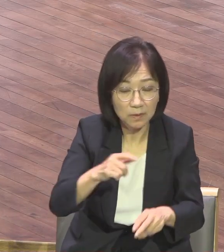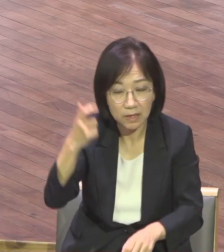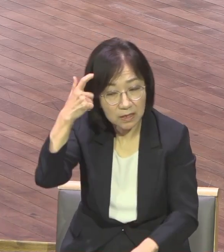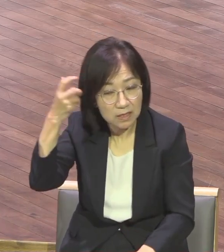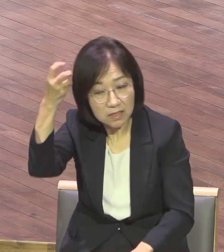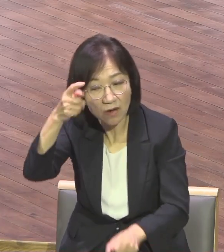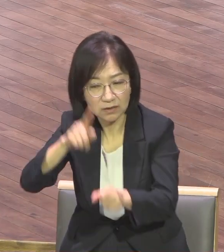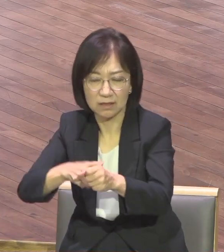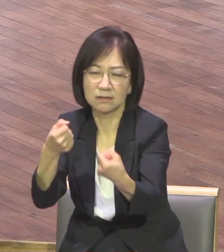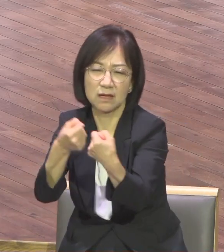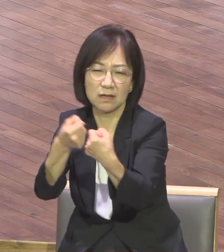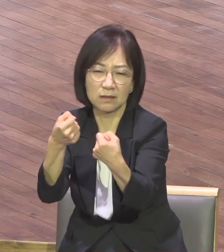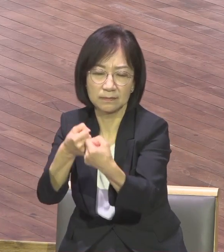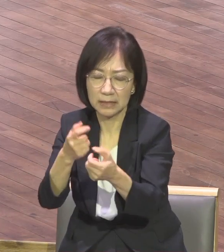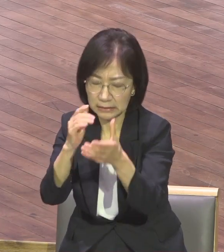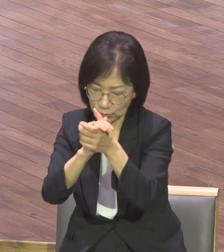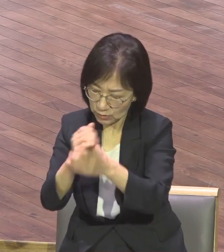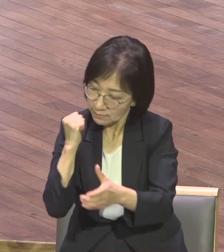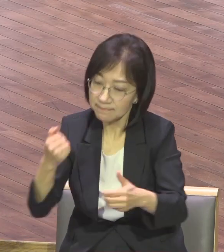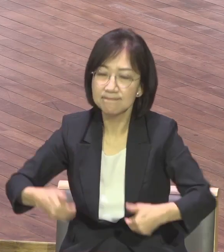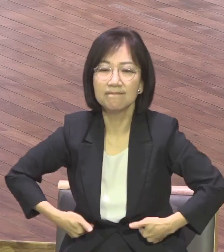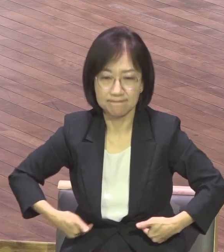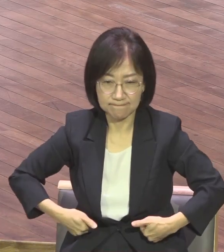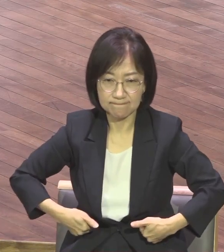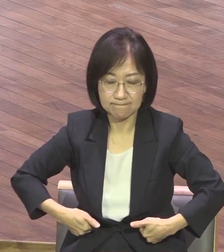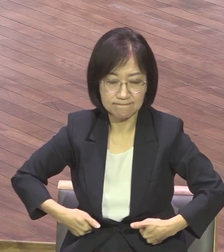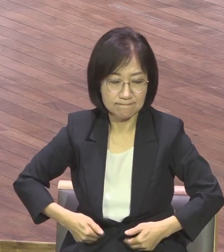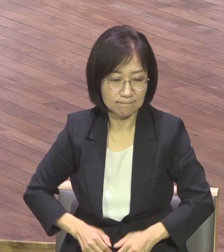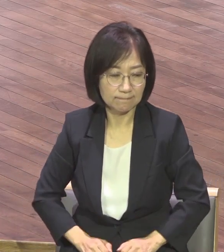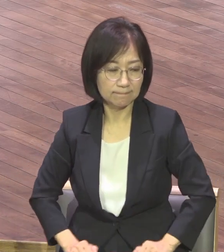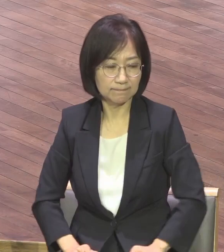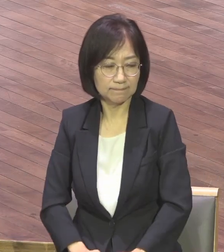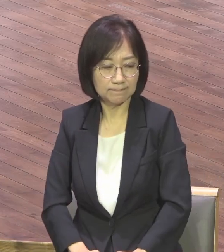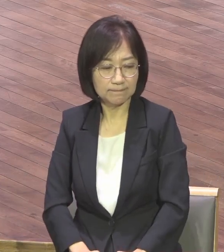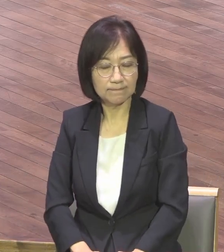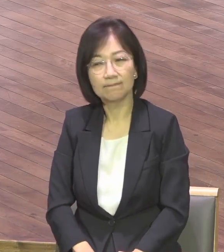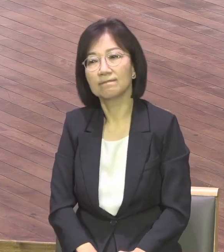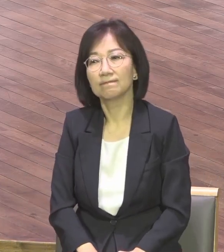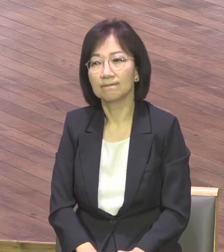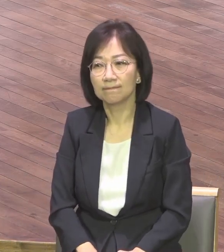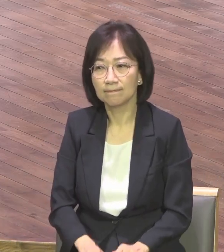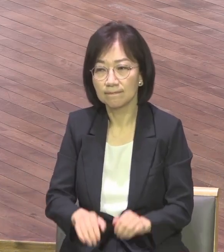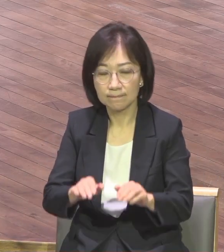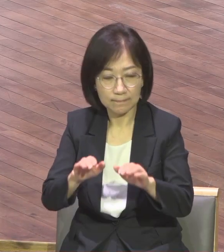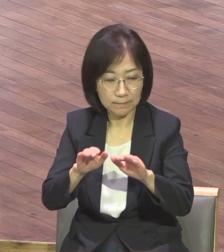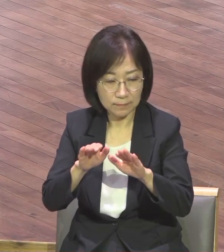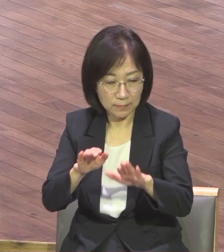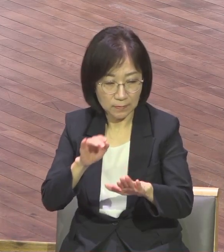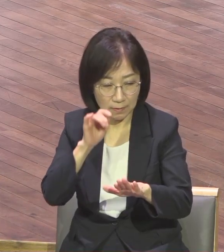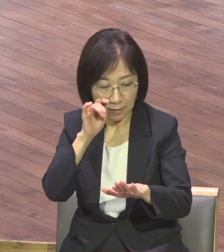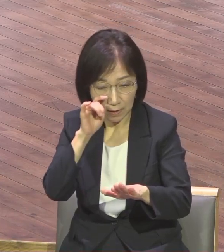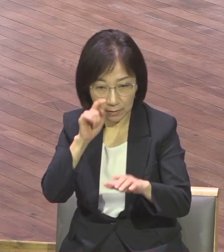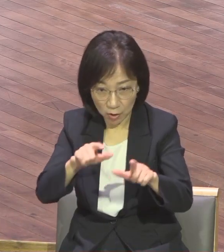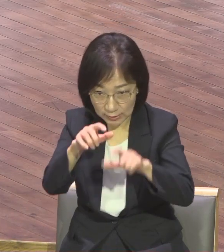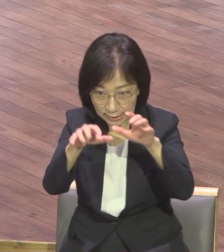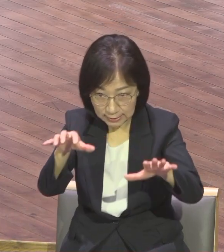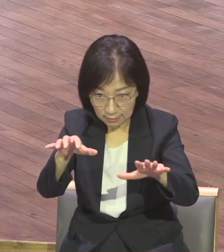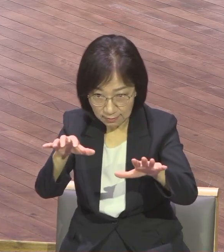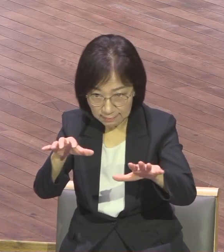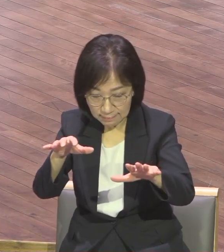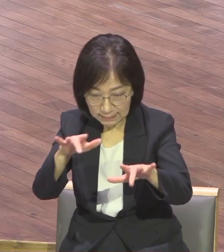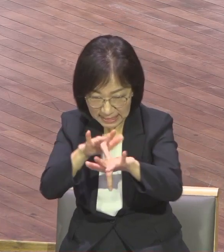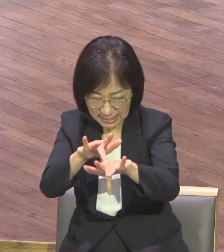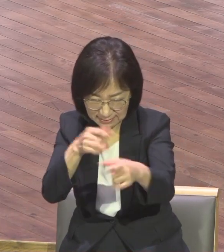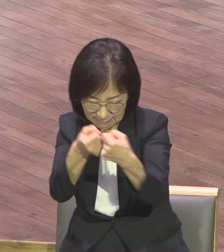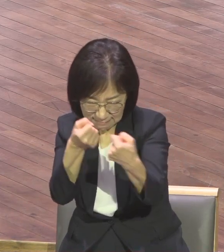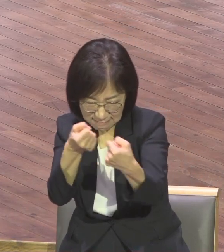기도가 선행돼야 됩니다. 오늘 본문에 보면 첫 번째 성교 현장에부터 허감 세력과 영적 싸움이 펼쳐지는 걸 볼 수 있어요. 창세기 3장 현장은요